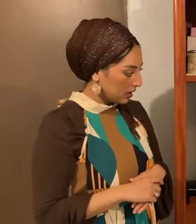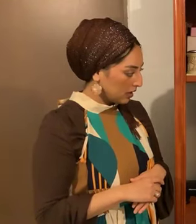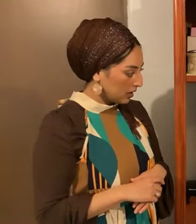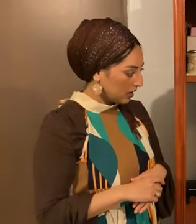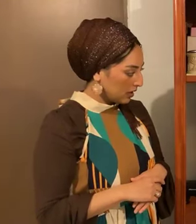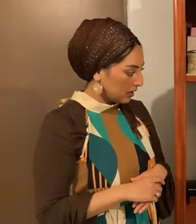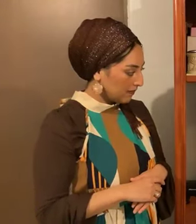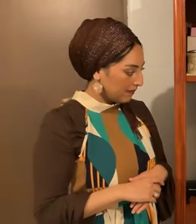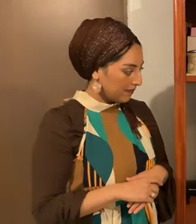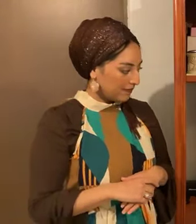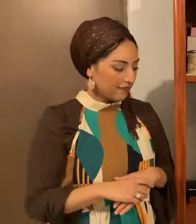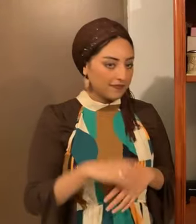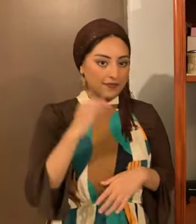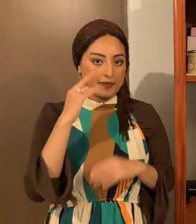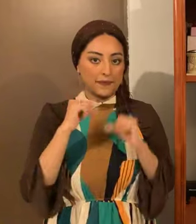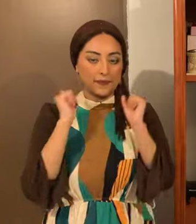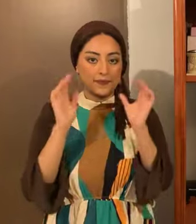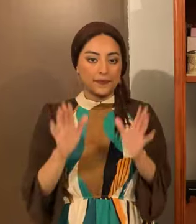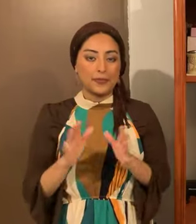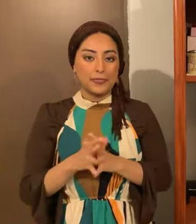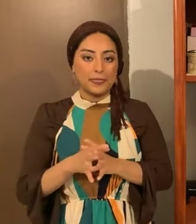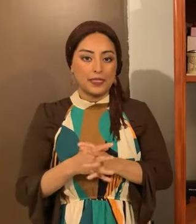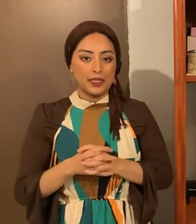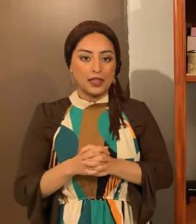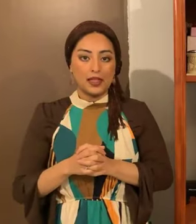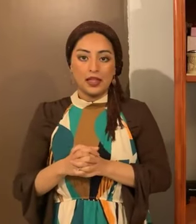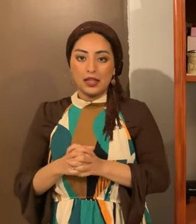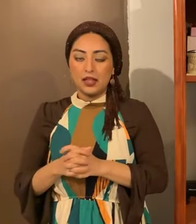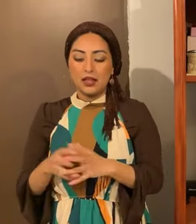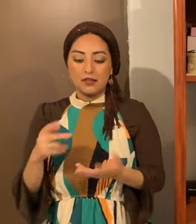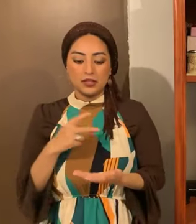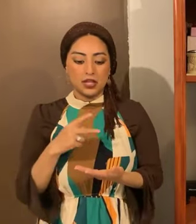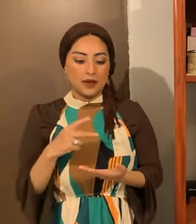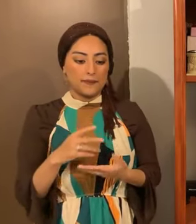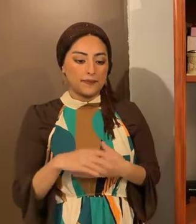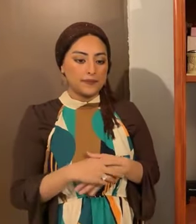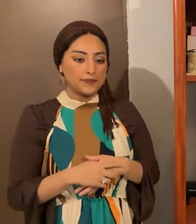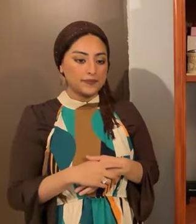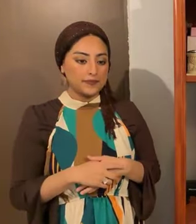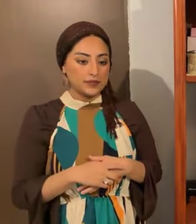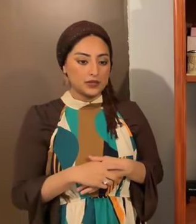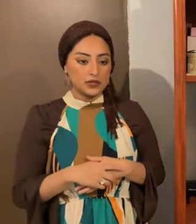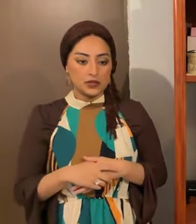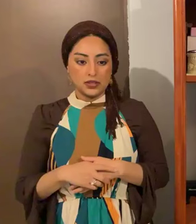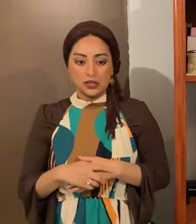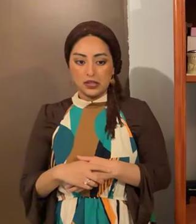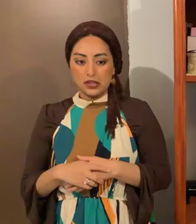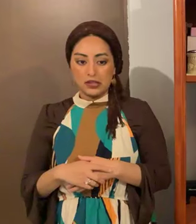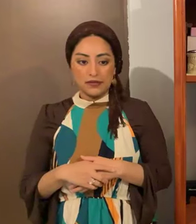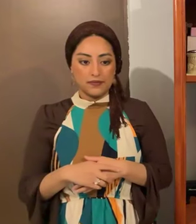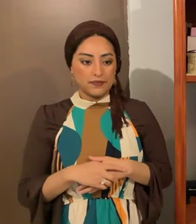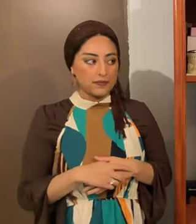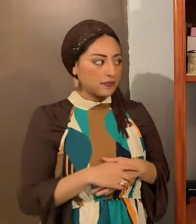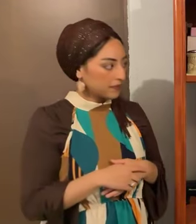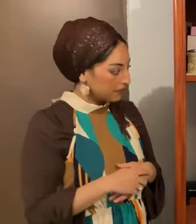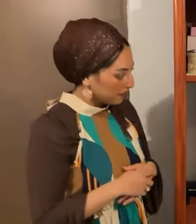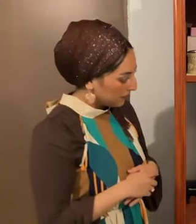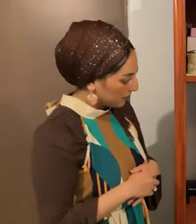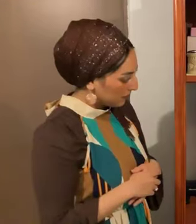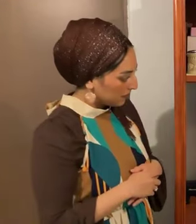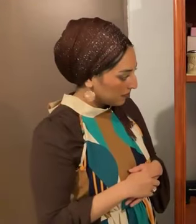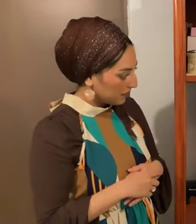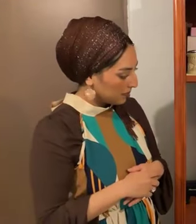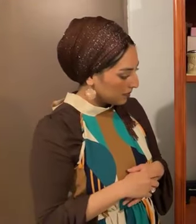entusiasmo. El Eterno les bendiga, amados aquí. Vamos a poner el Salmo, toda Rabá, amado Roy. Y